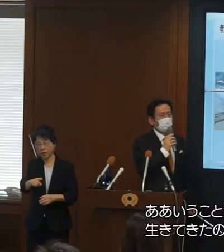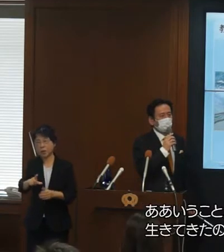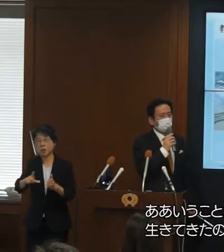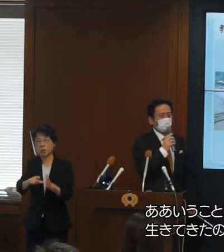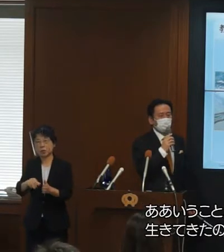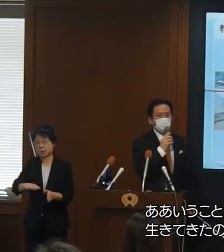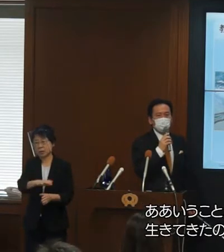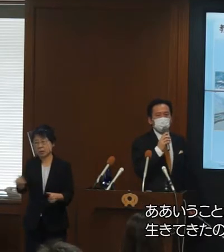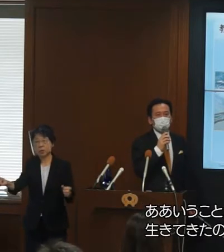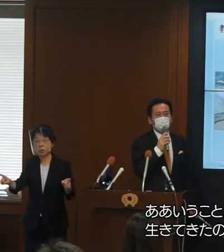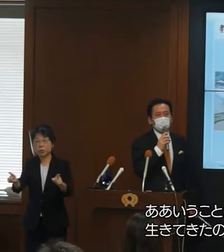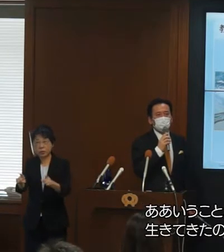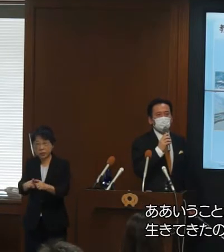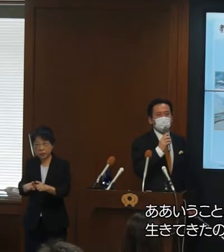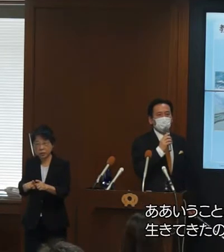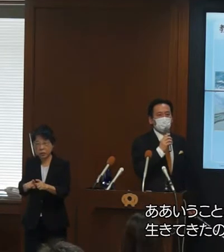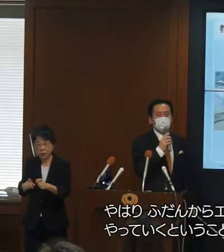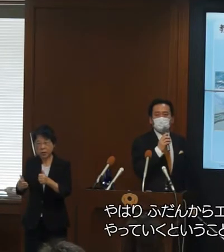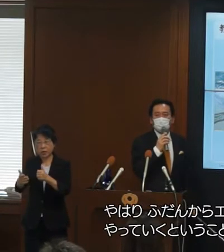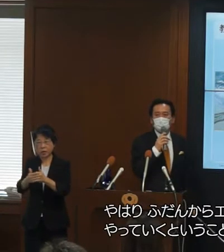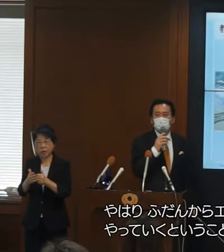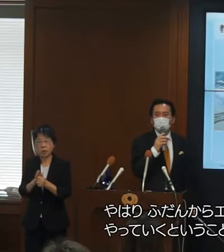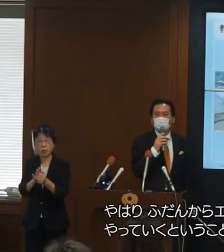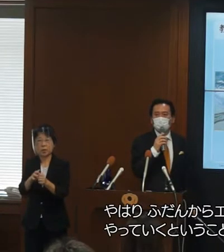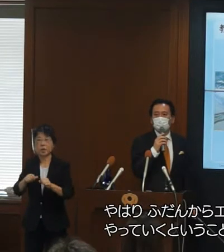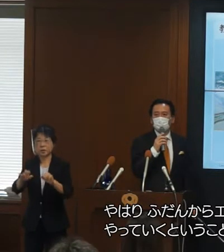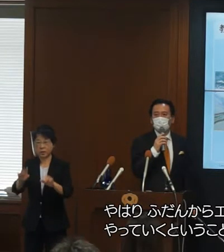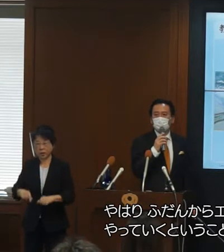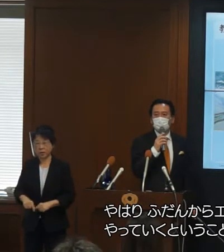か、ああいうことがこういう時に生きてきたのかなと思うので、